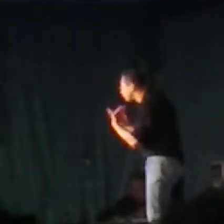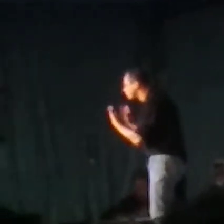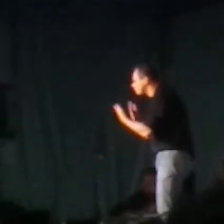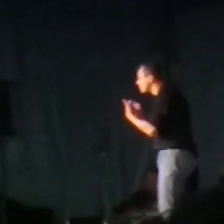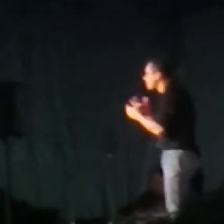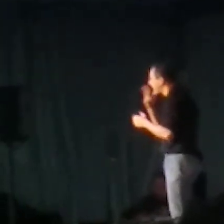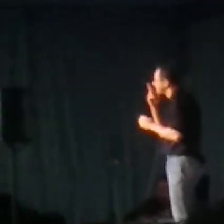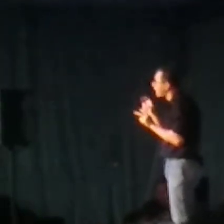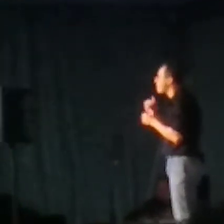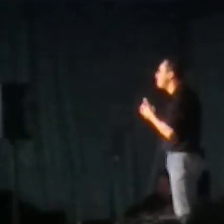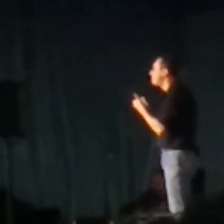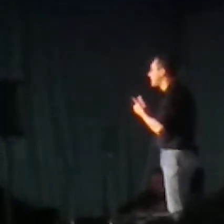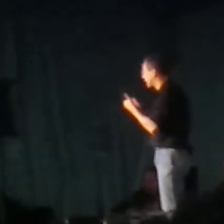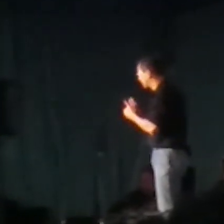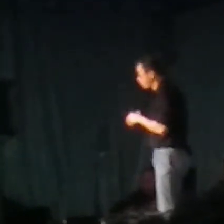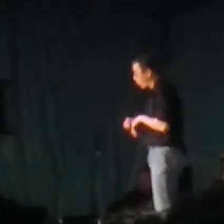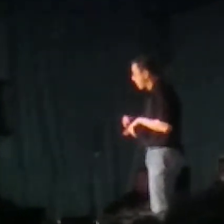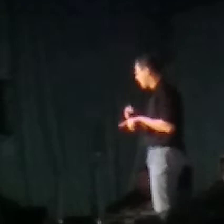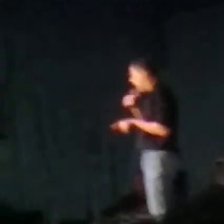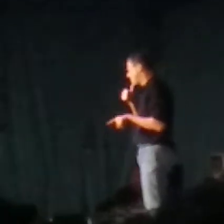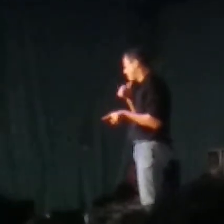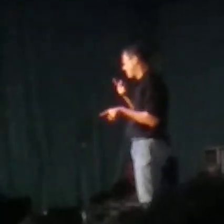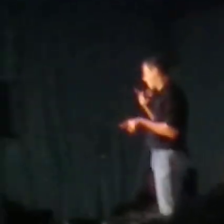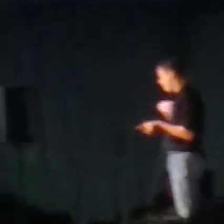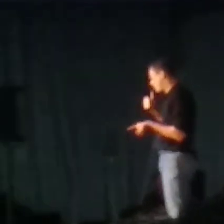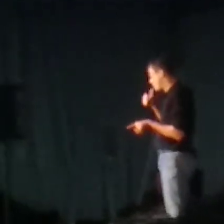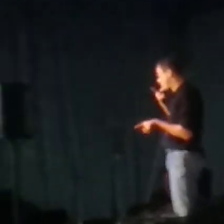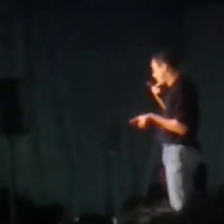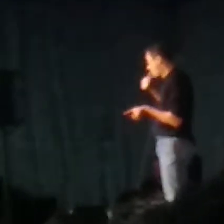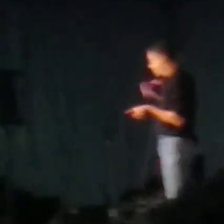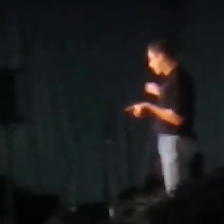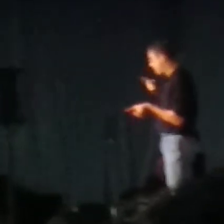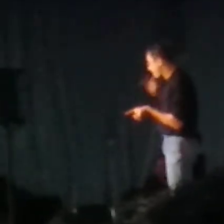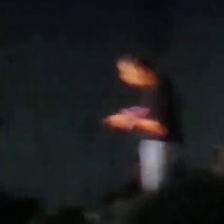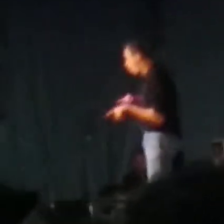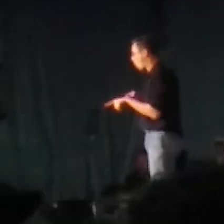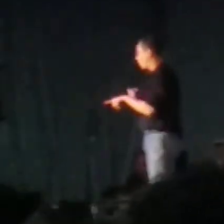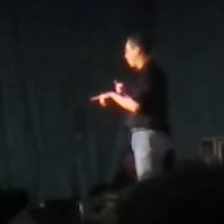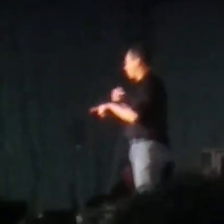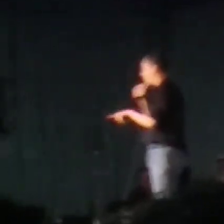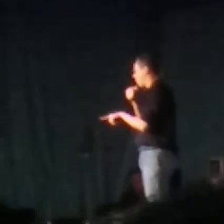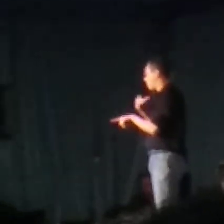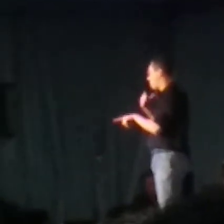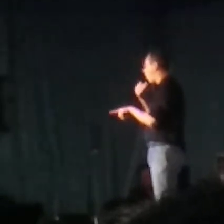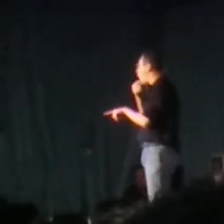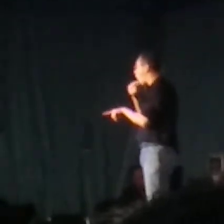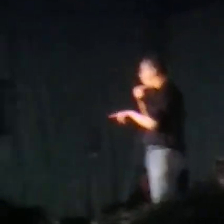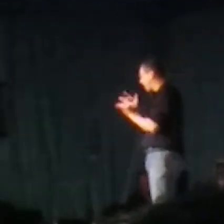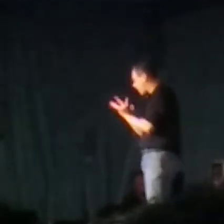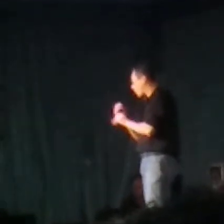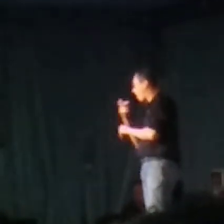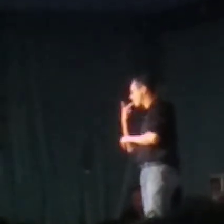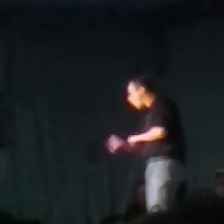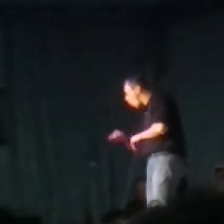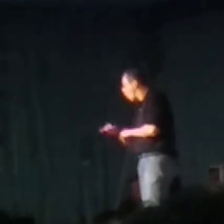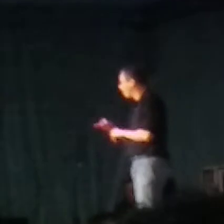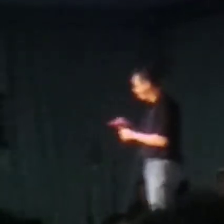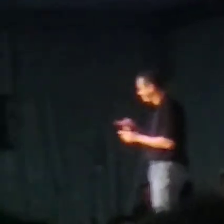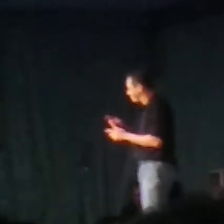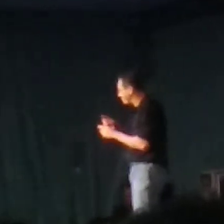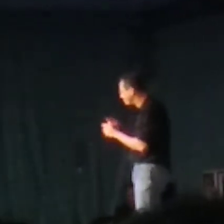assim. Ele disse, ela disse. Ele disse, mas ela disse, mas ele disse. Mas... foi aí que a gente pensou. A gente primeiro